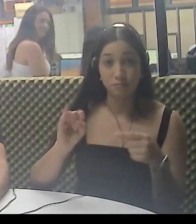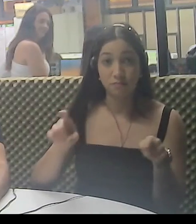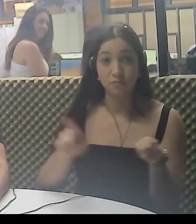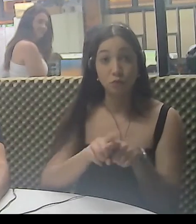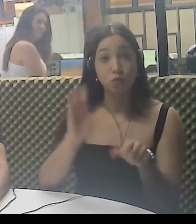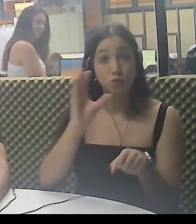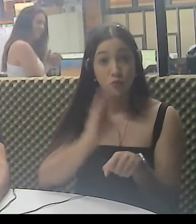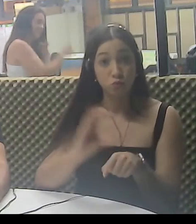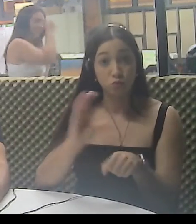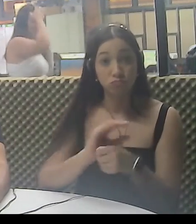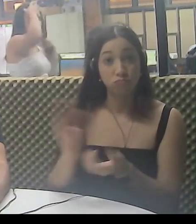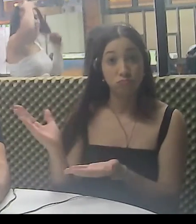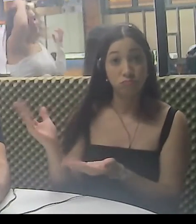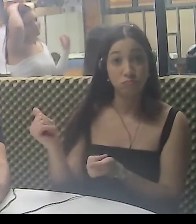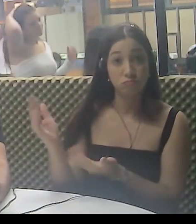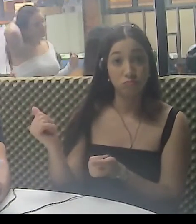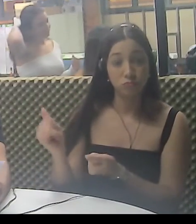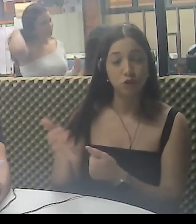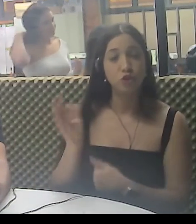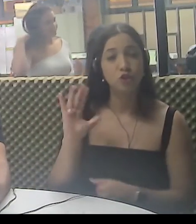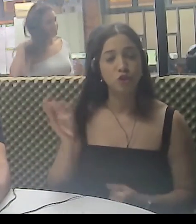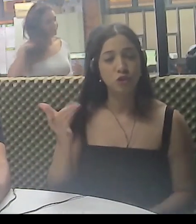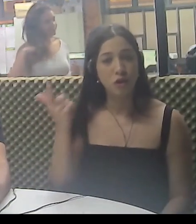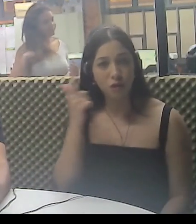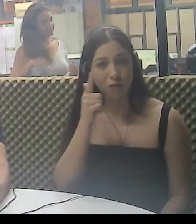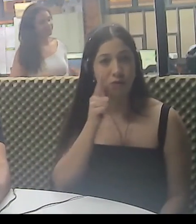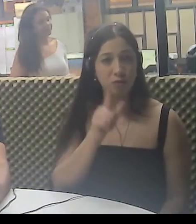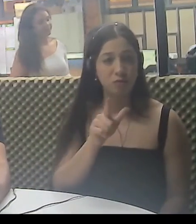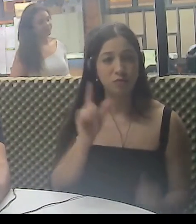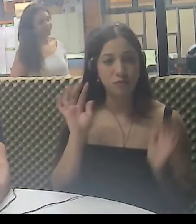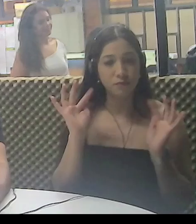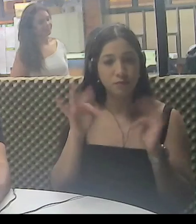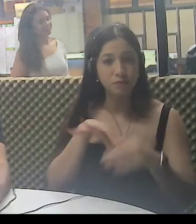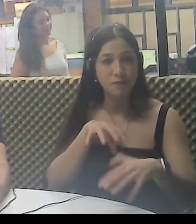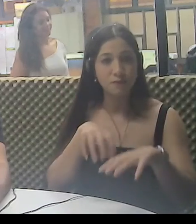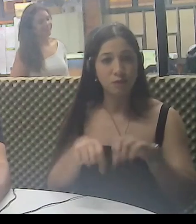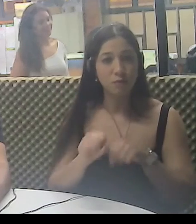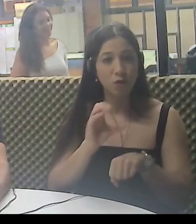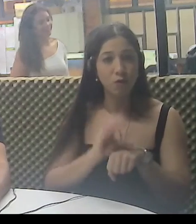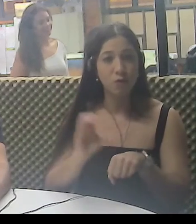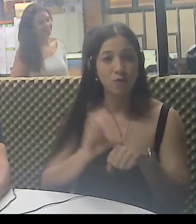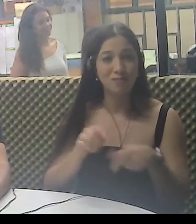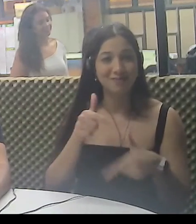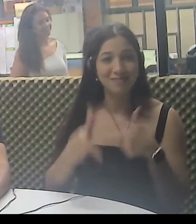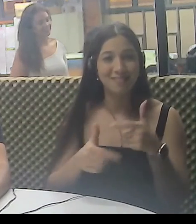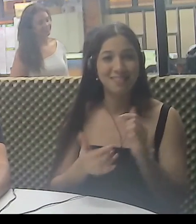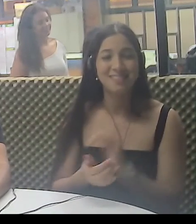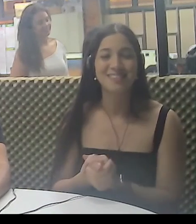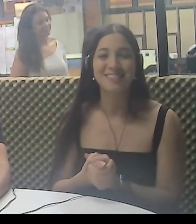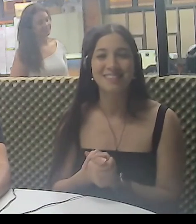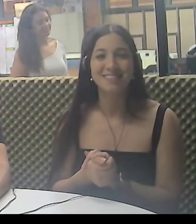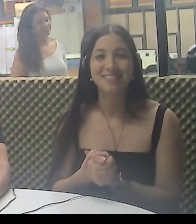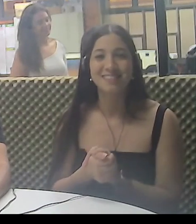para os nossos jovens, para que eles já saiam na finalização desse curso com emprego garantido.